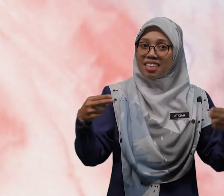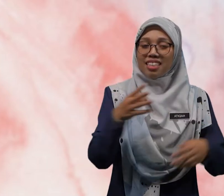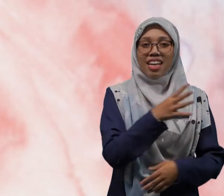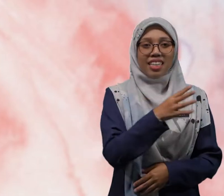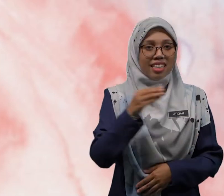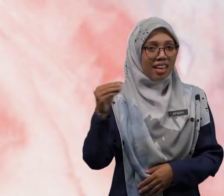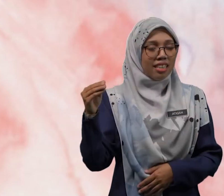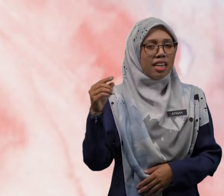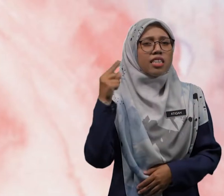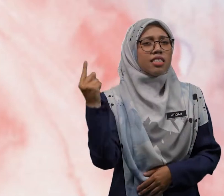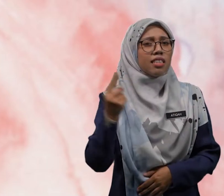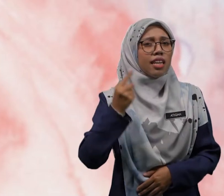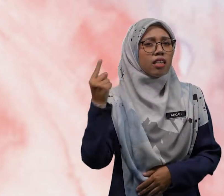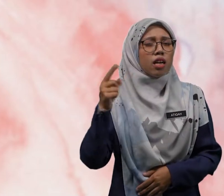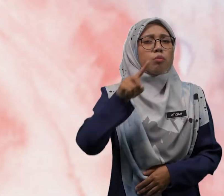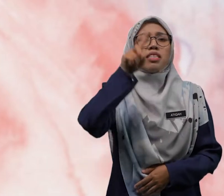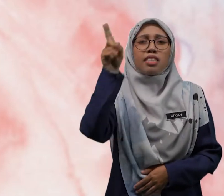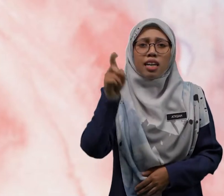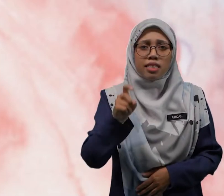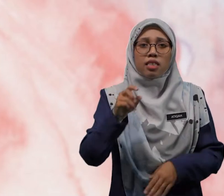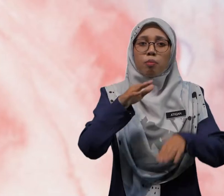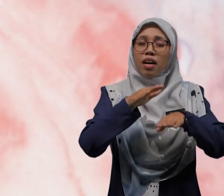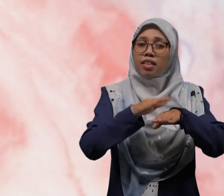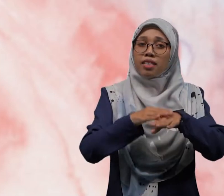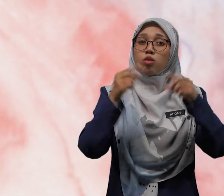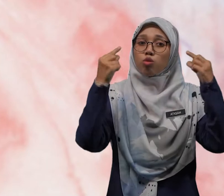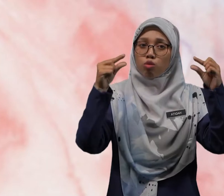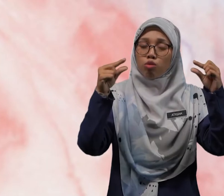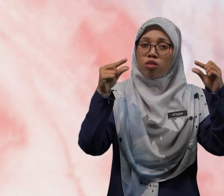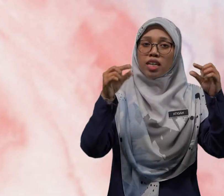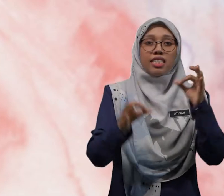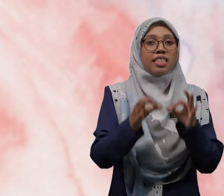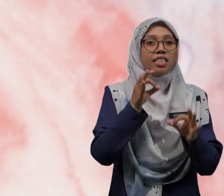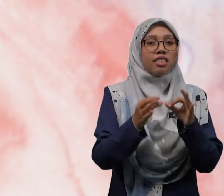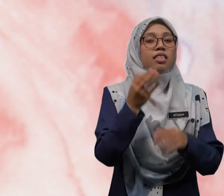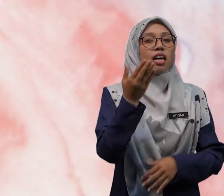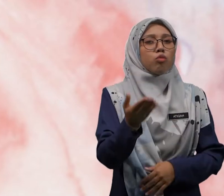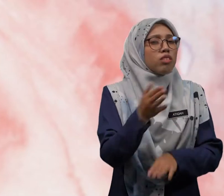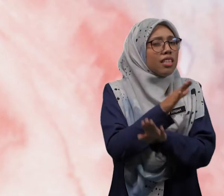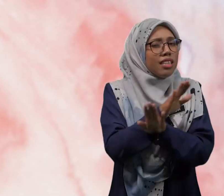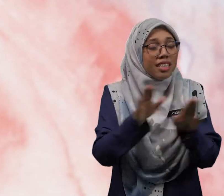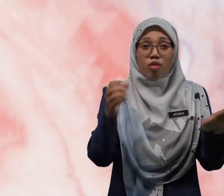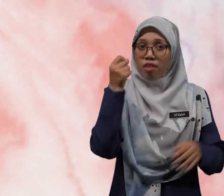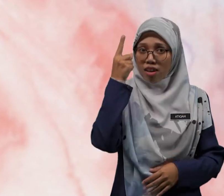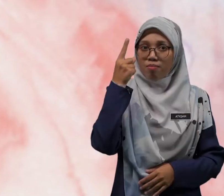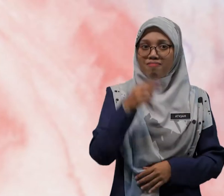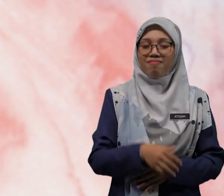sign dan sering bertanya pada guru jika kamu tidak paham